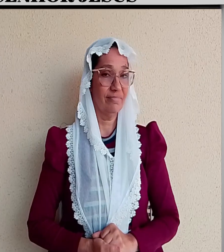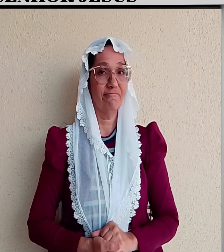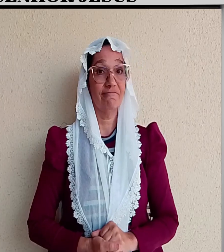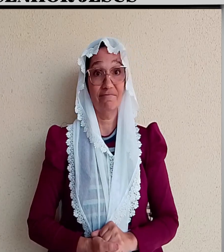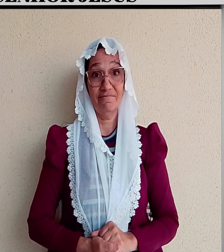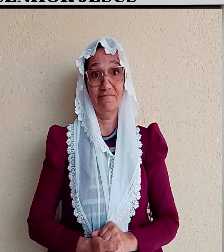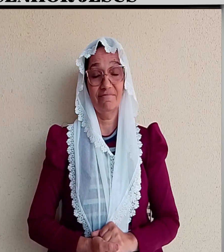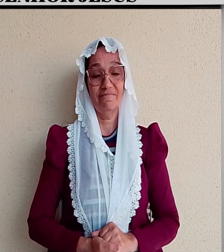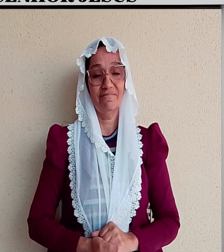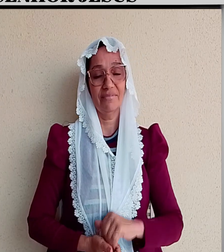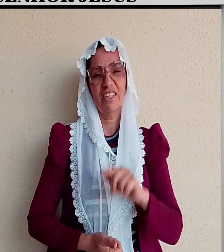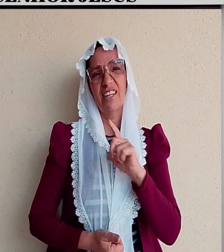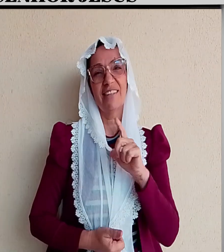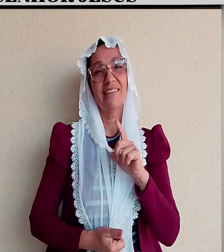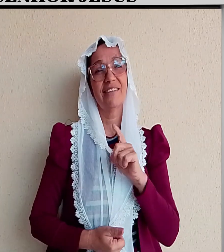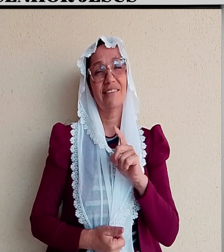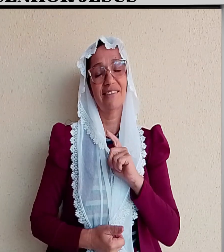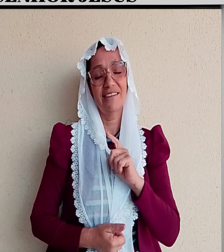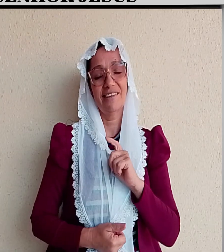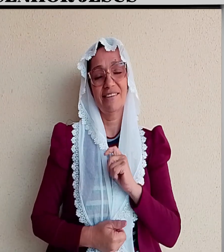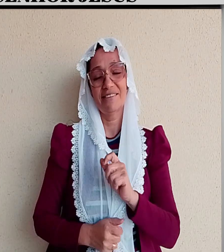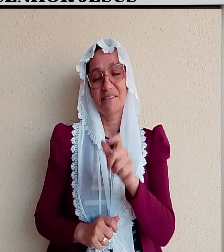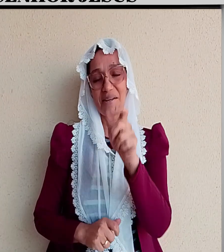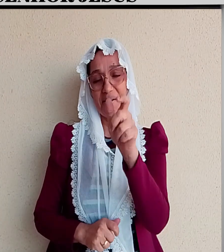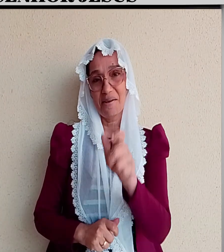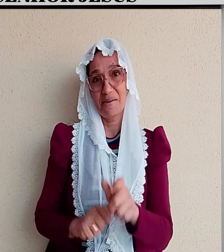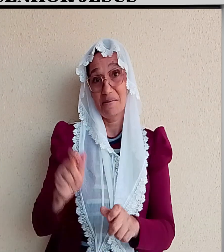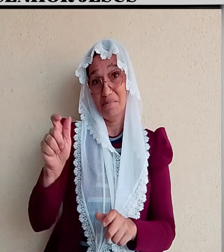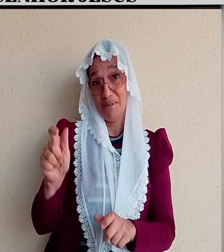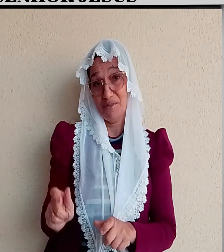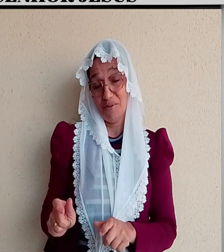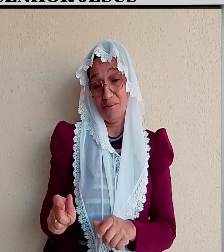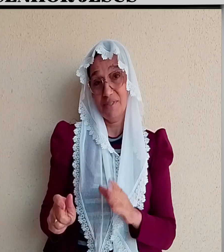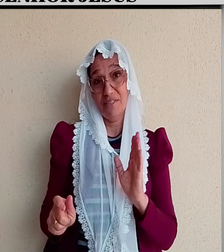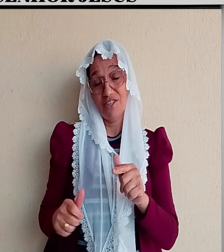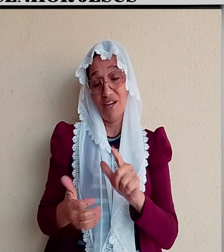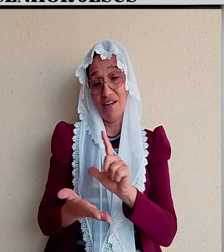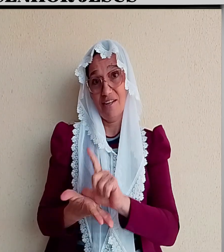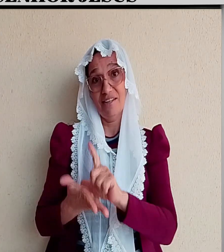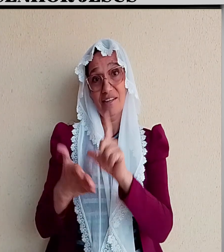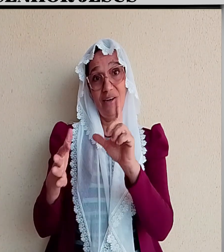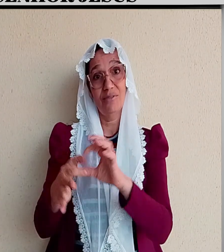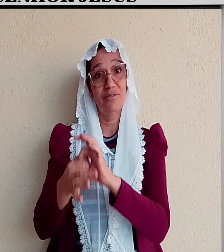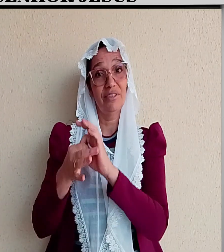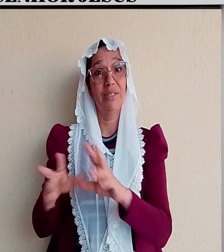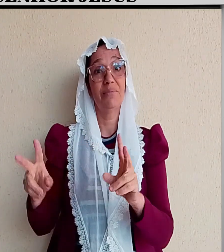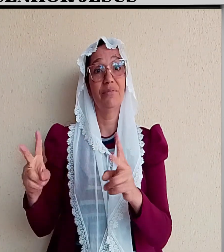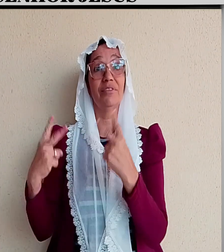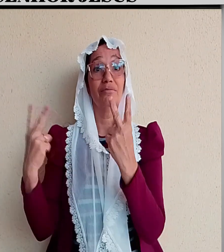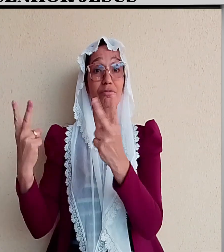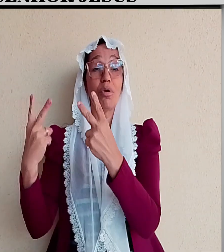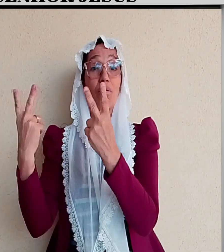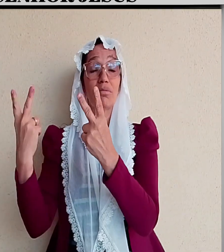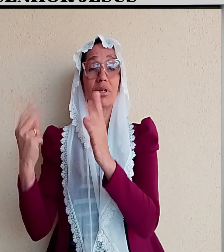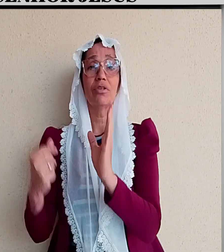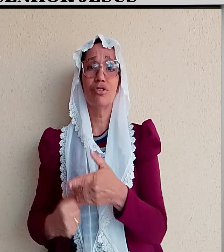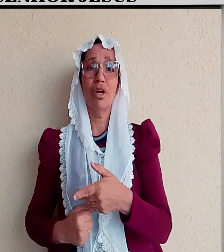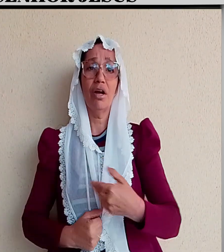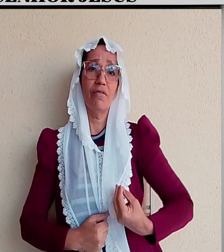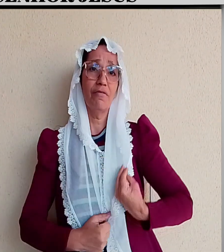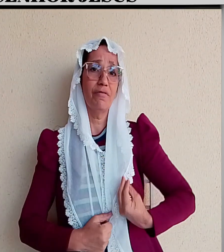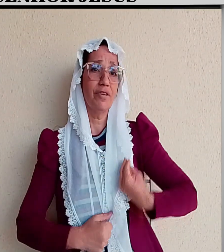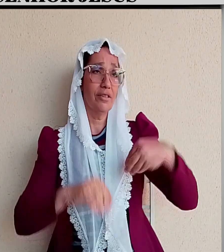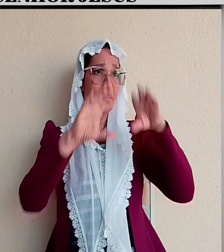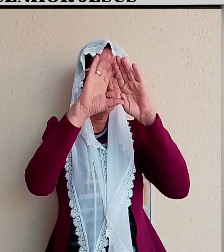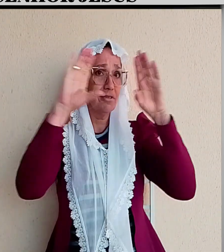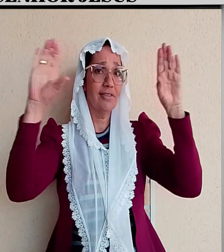atrás. Recebeu o laudo da vitória. O Senhor diz, o teu está pronto. Glória a Jesus nas alturas. Glória a Jesus. Alguém esses